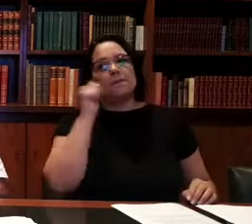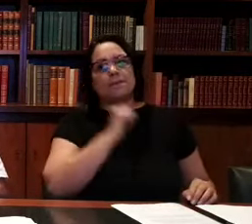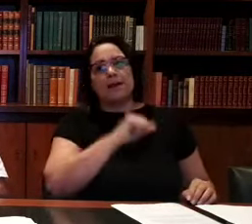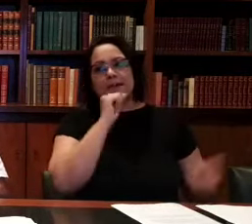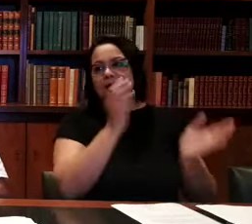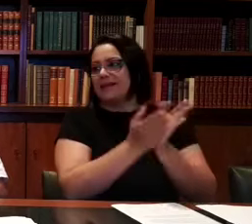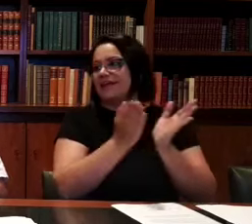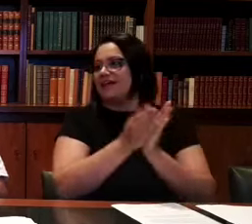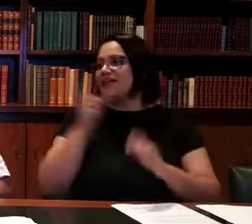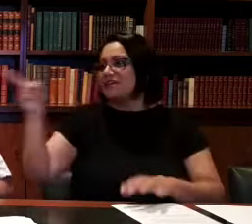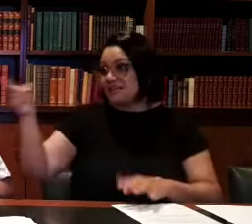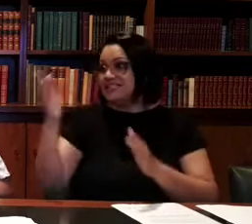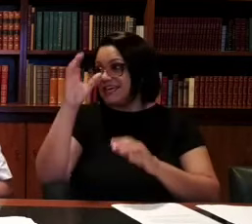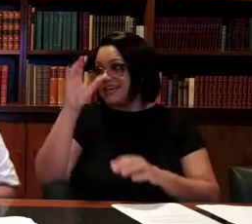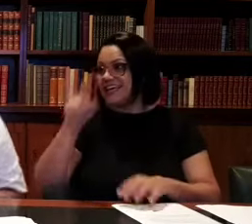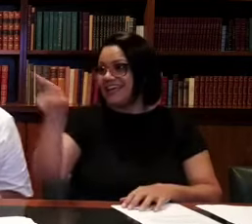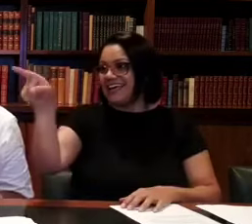evangélica